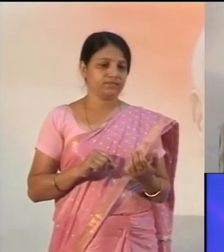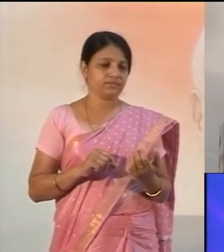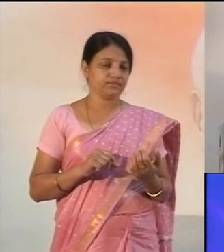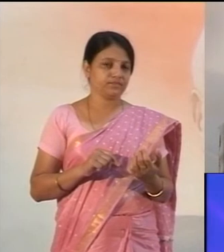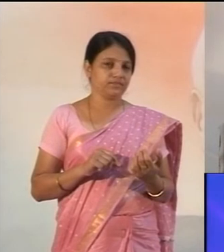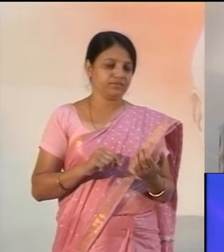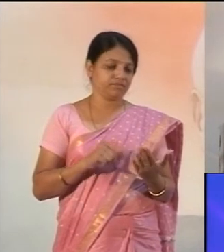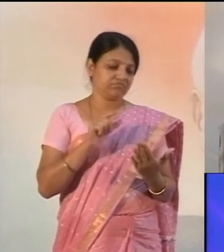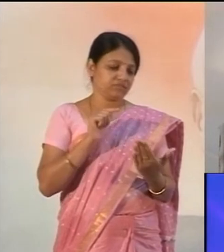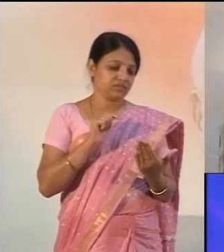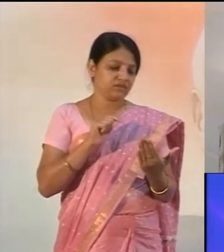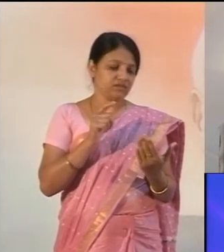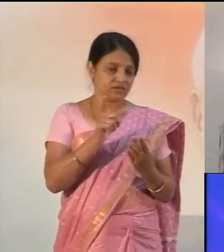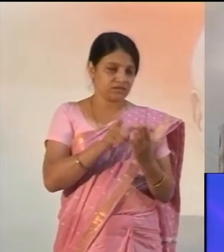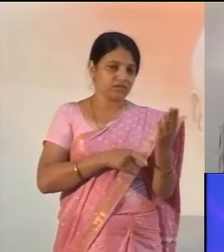ये लिस्ट भी